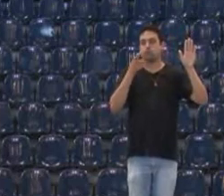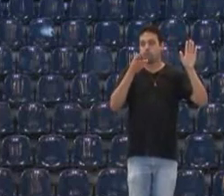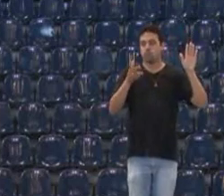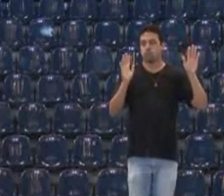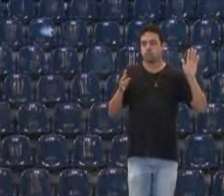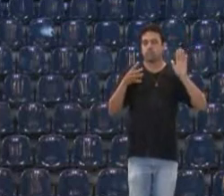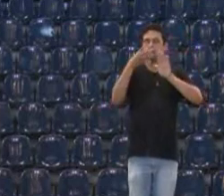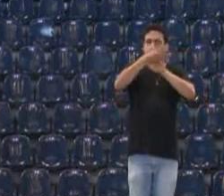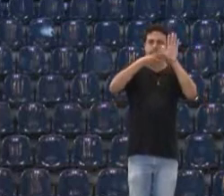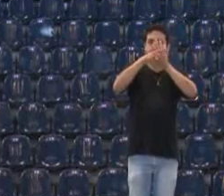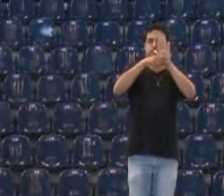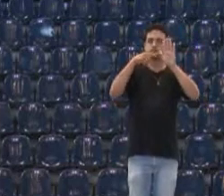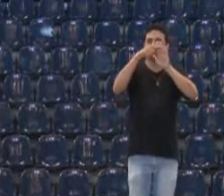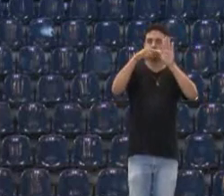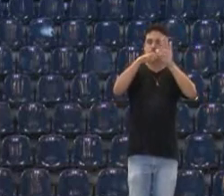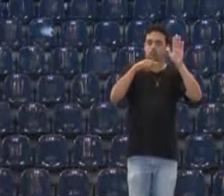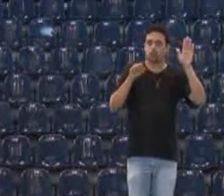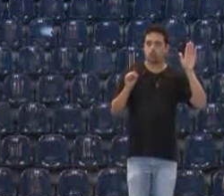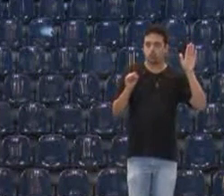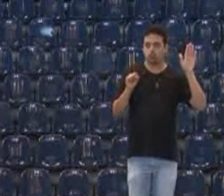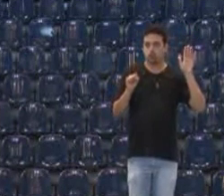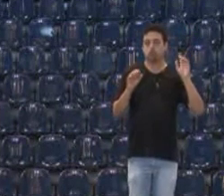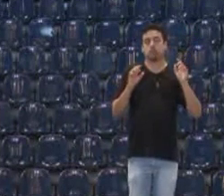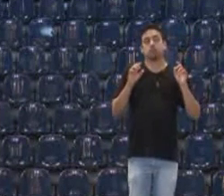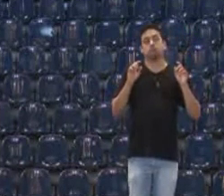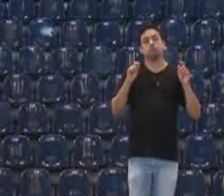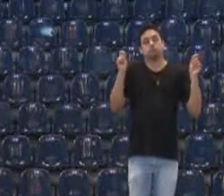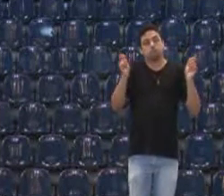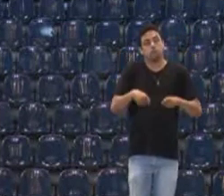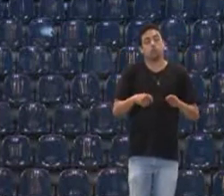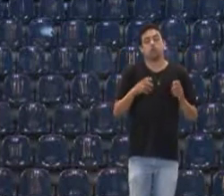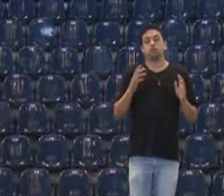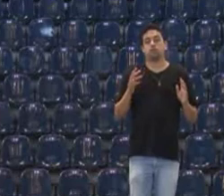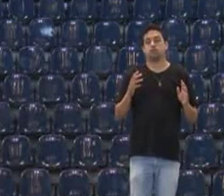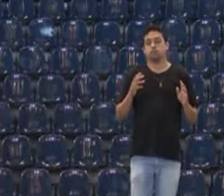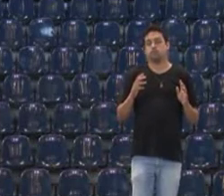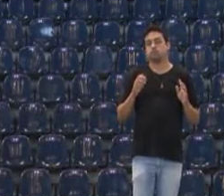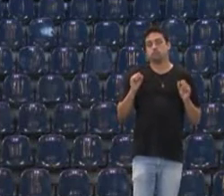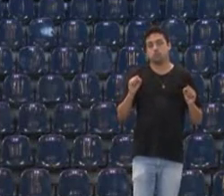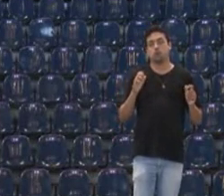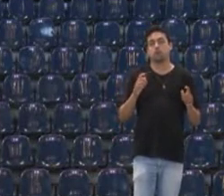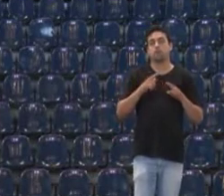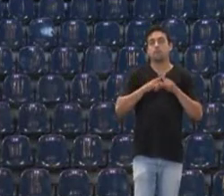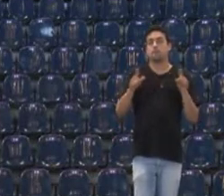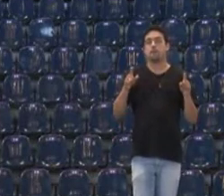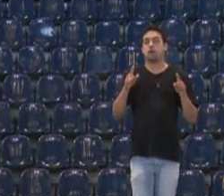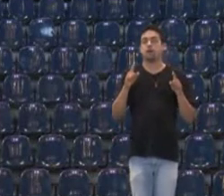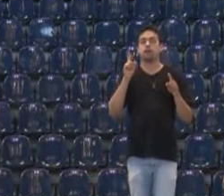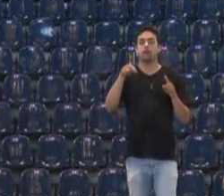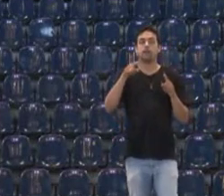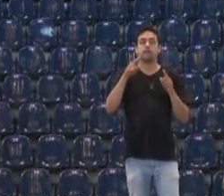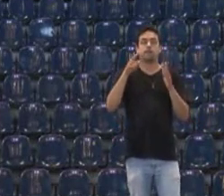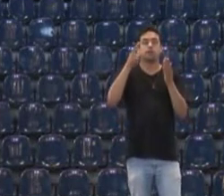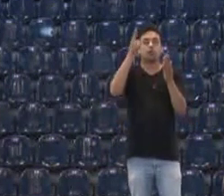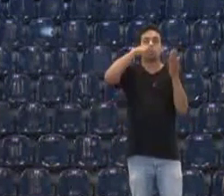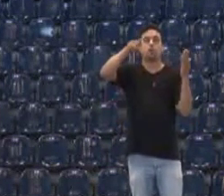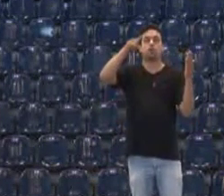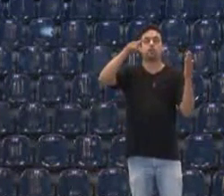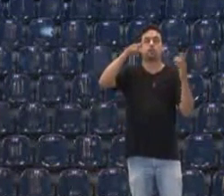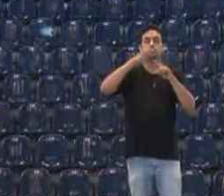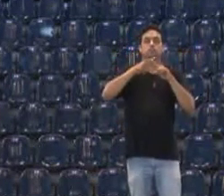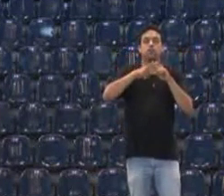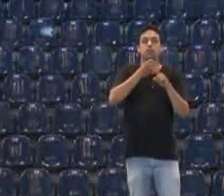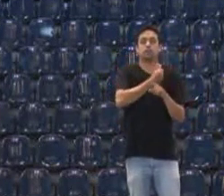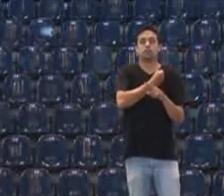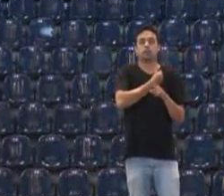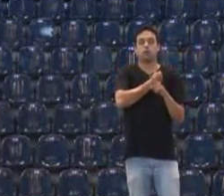Que o texto pode ter 8 linhas? Poder? Pode. Mas ele vai ser apenas corrigido, porque a